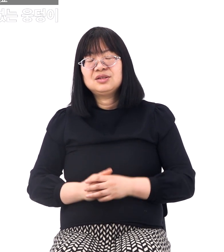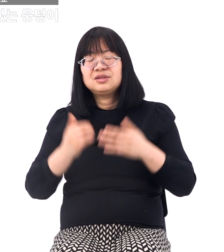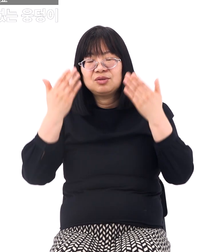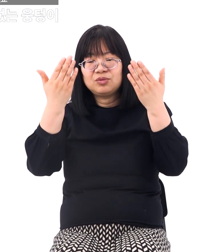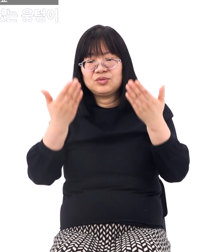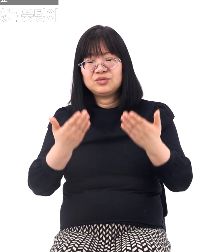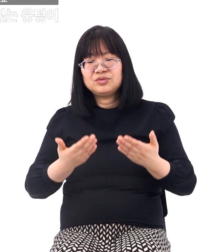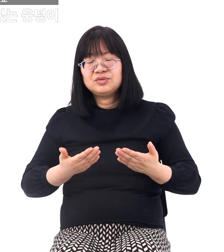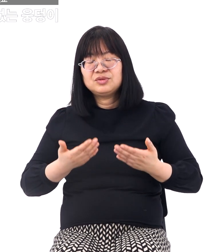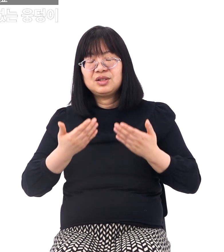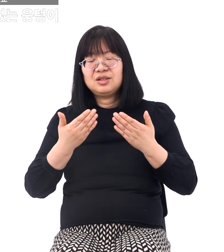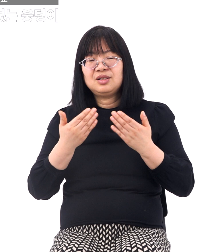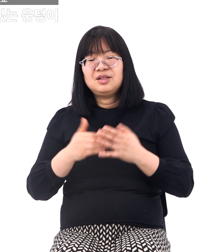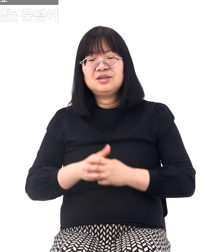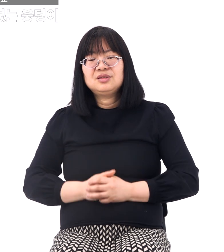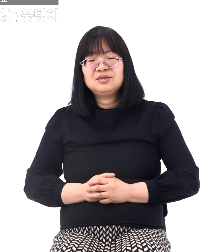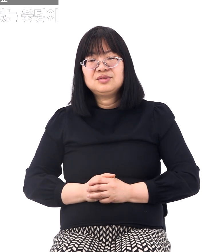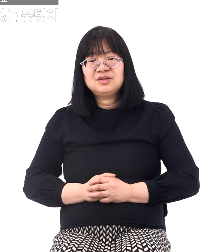주시고